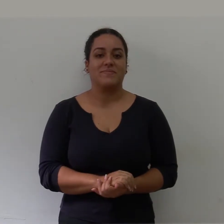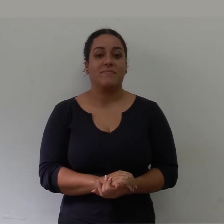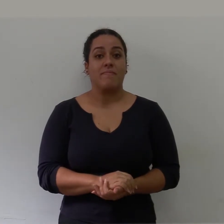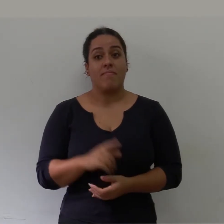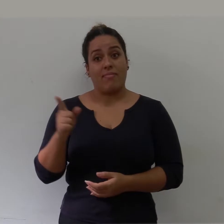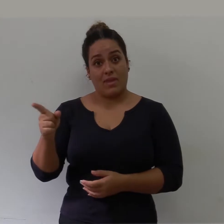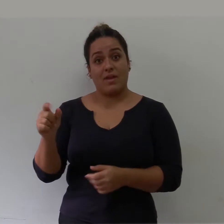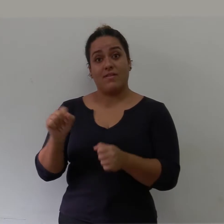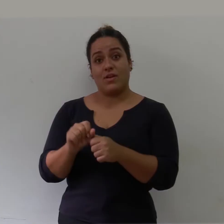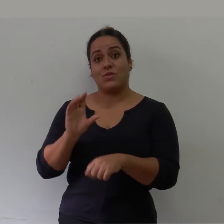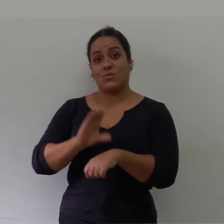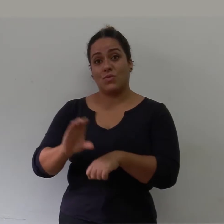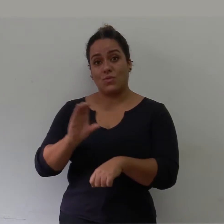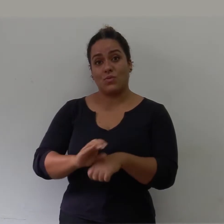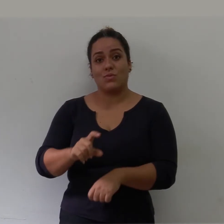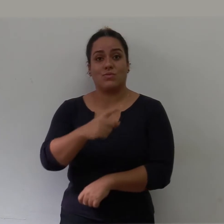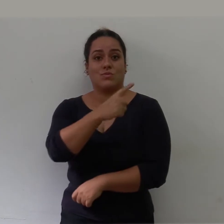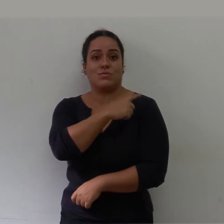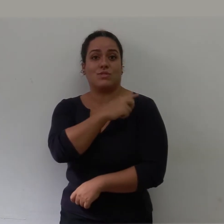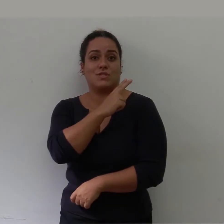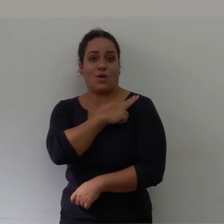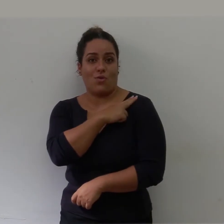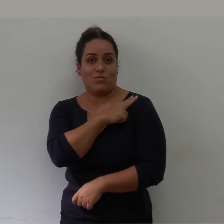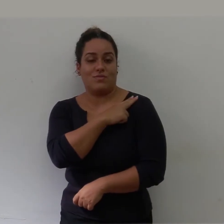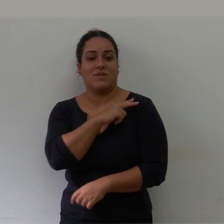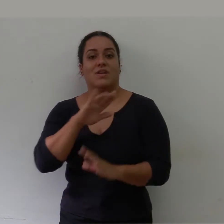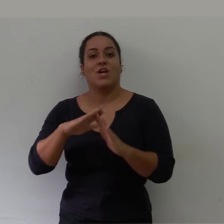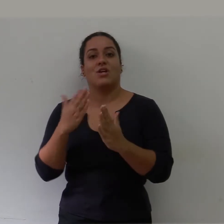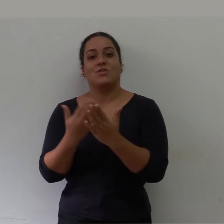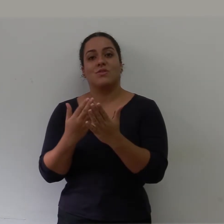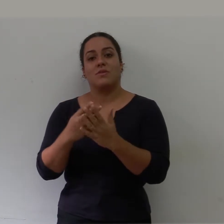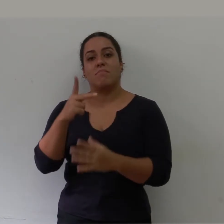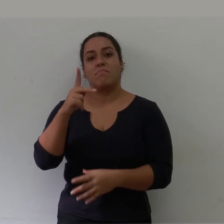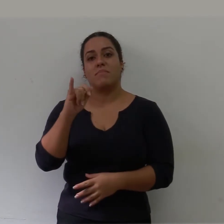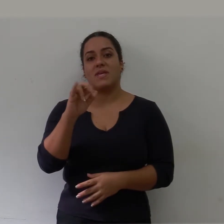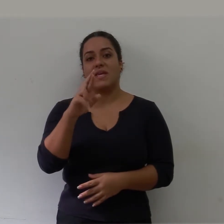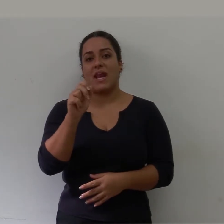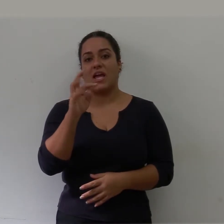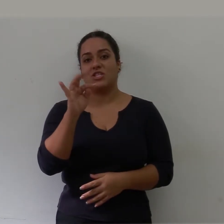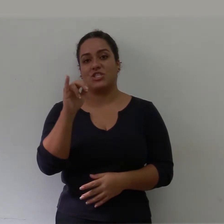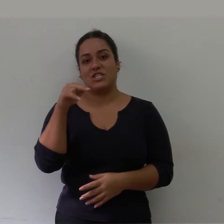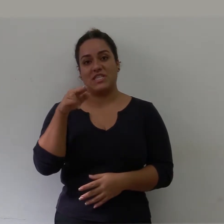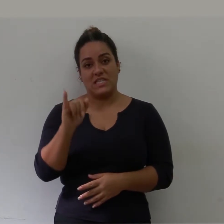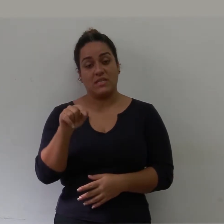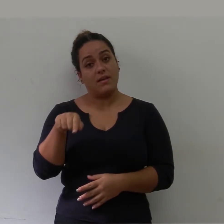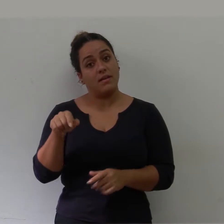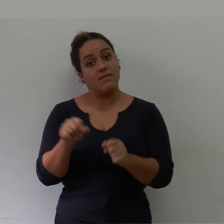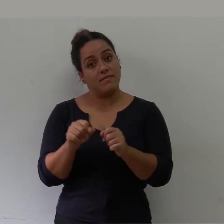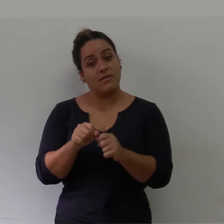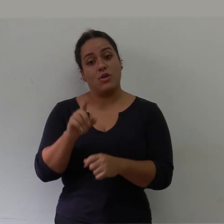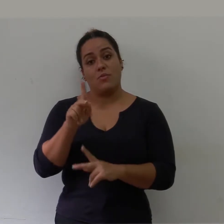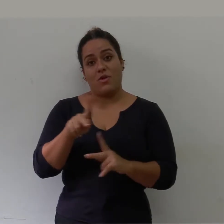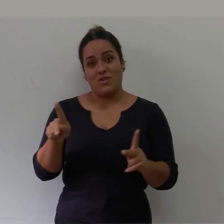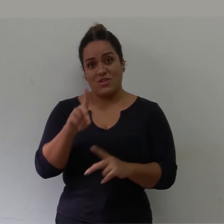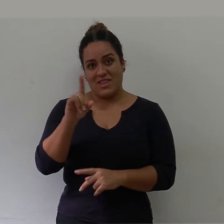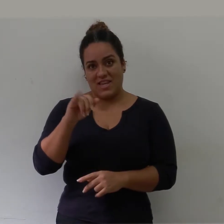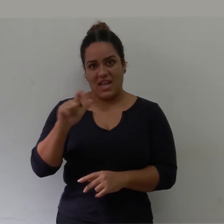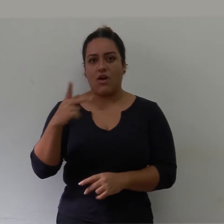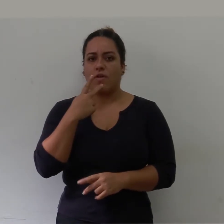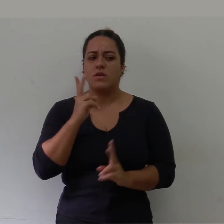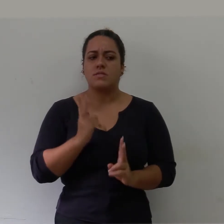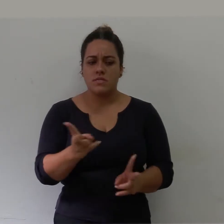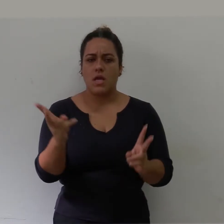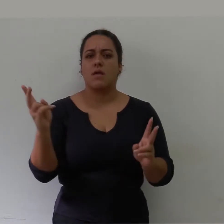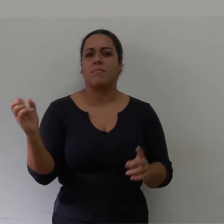Ele cursa o 2º ano do ensino médio da Escola Estadual Piratini. O professor Daniel diz que é preciso estar